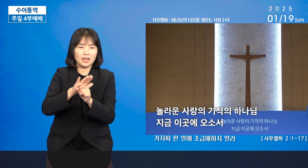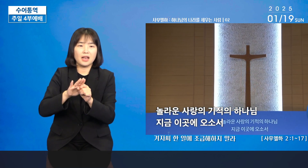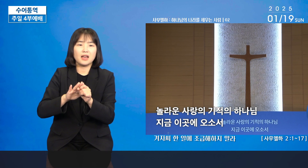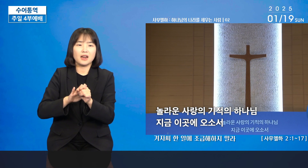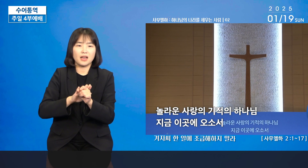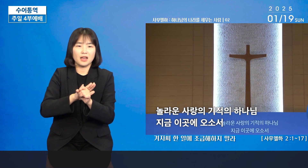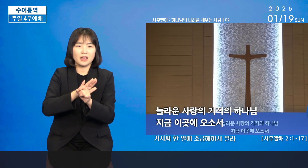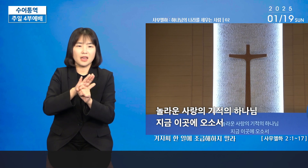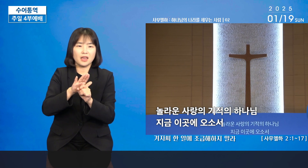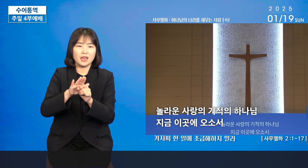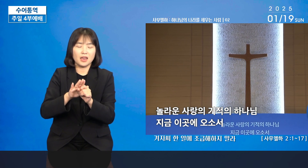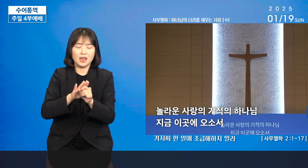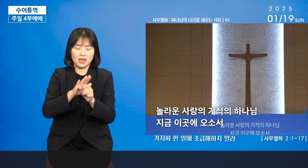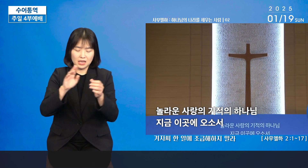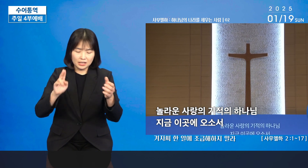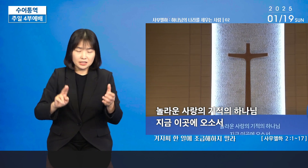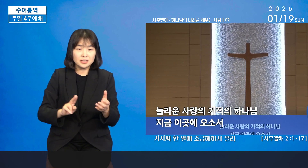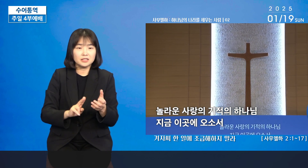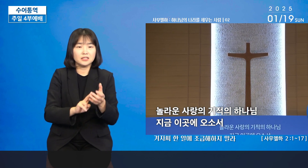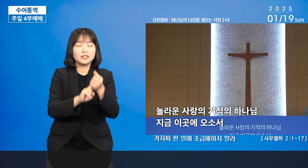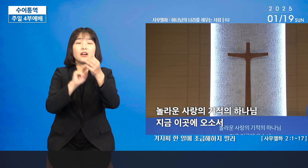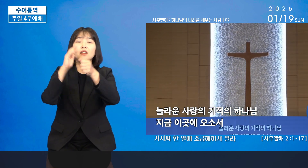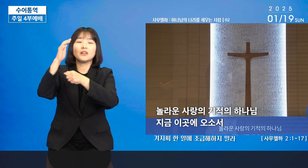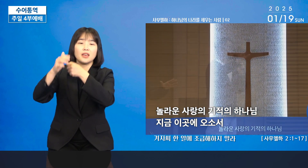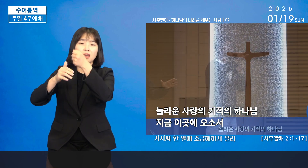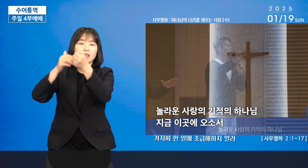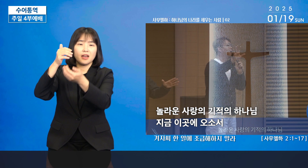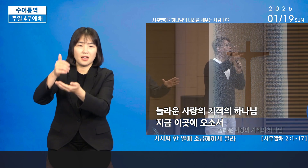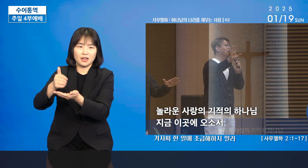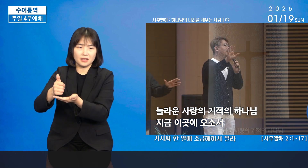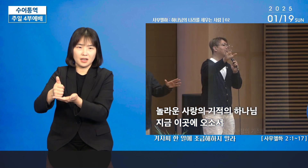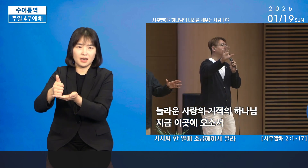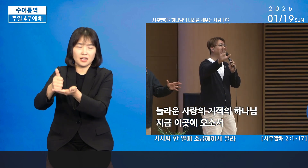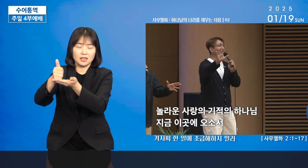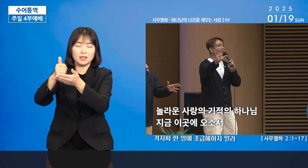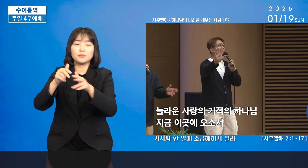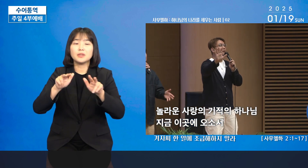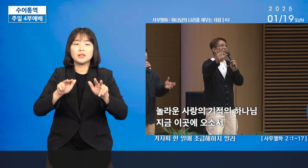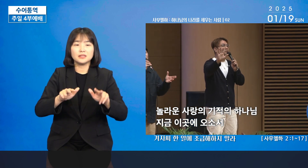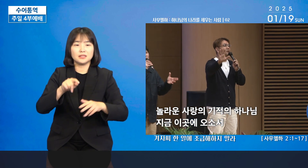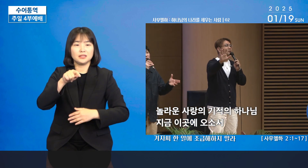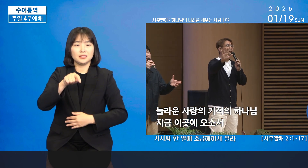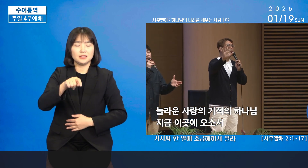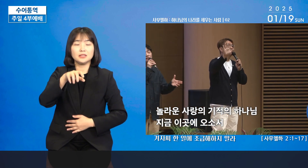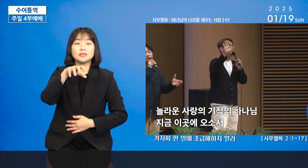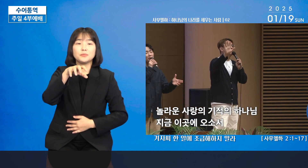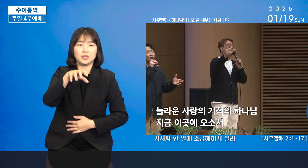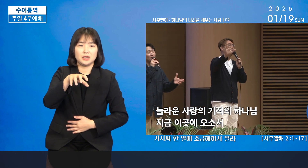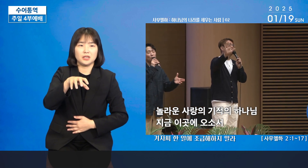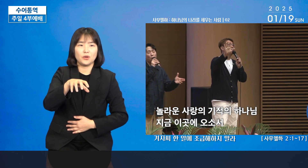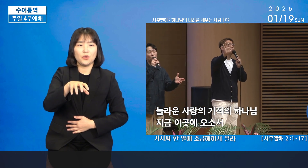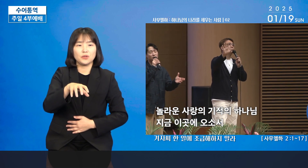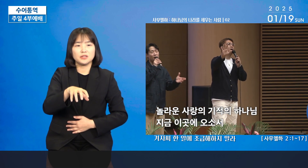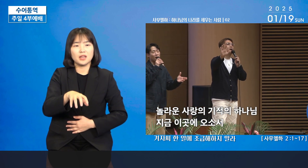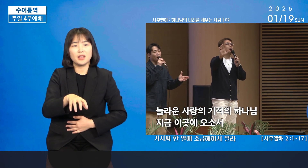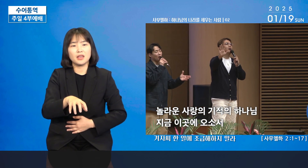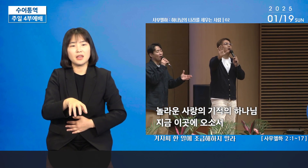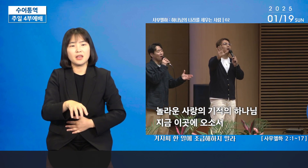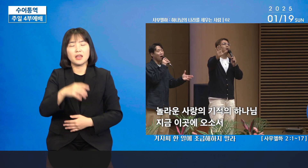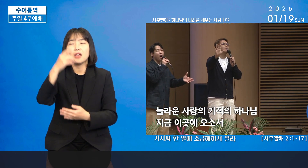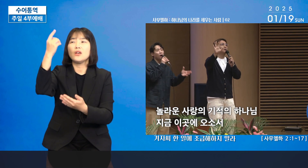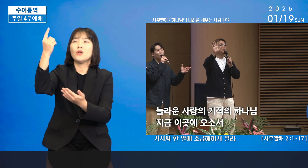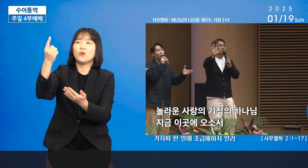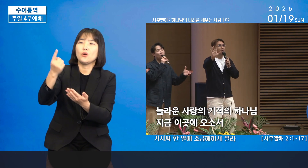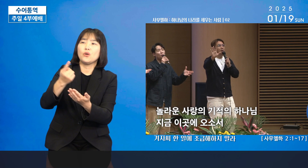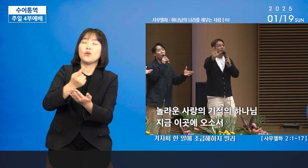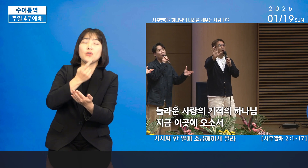놀라운 사랑의 기적의 하나님 지금